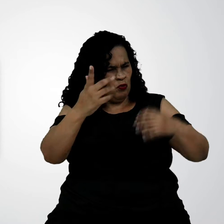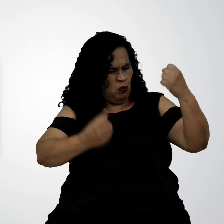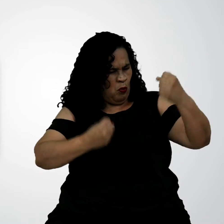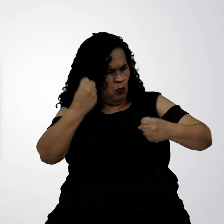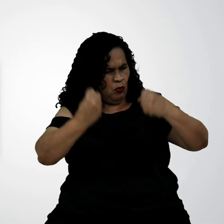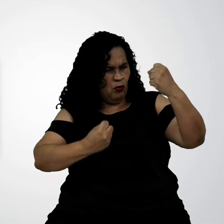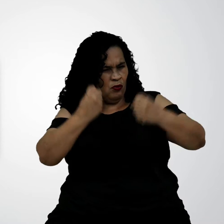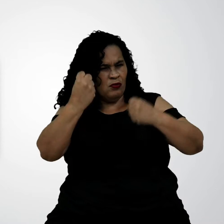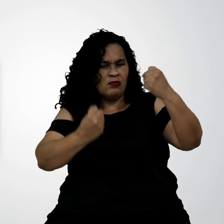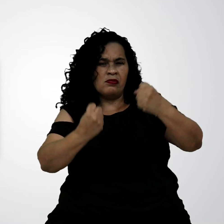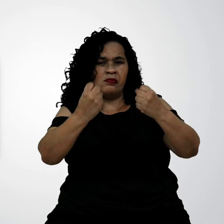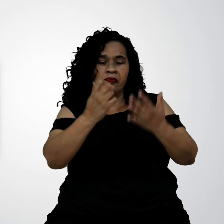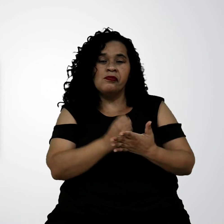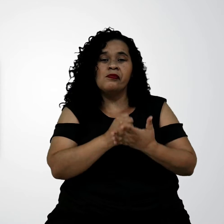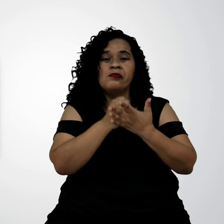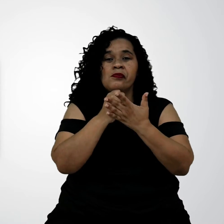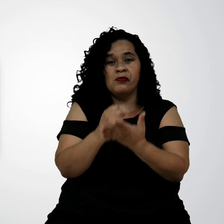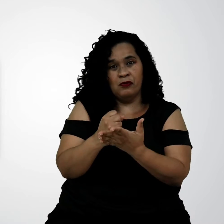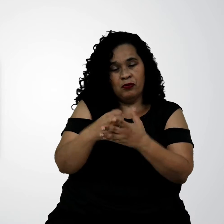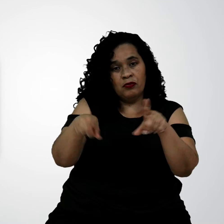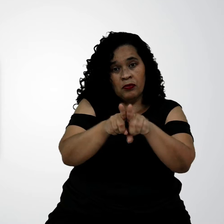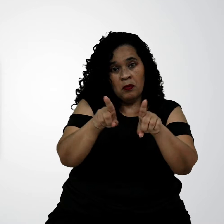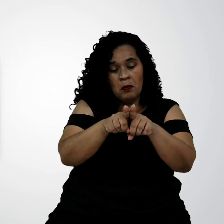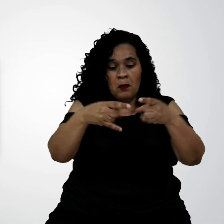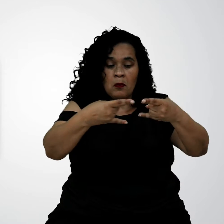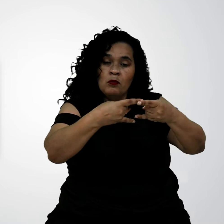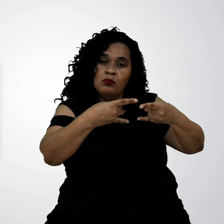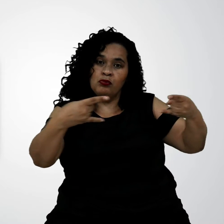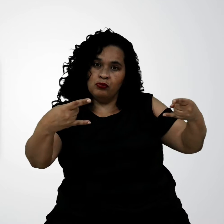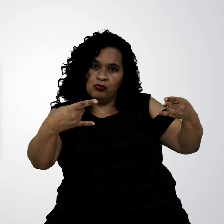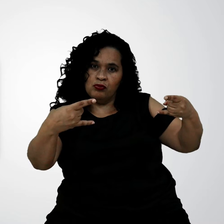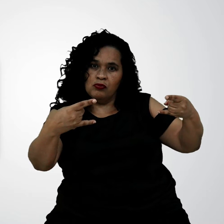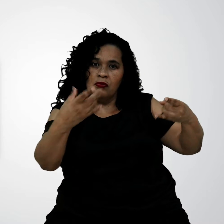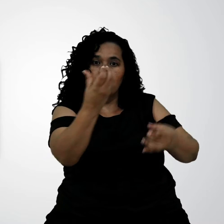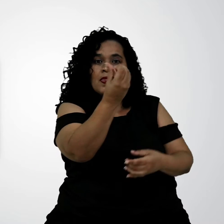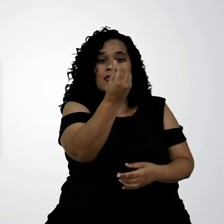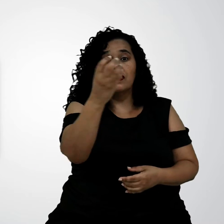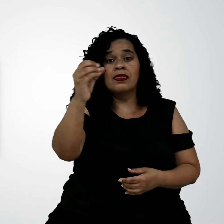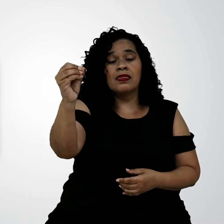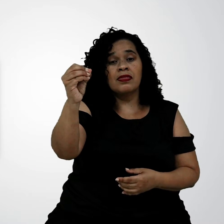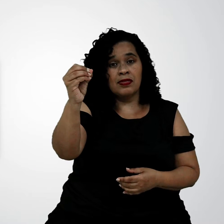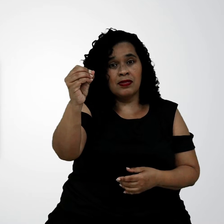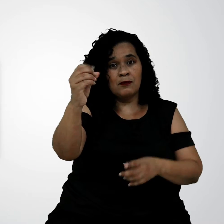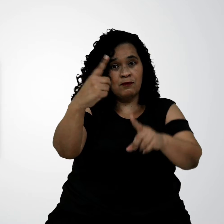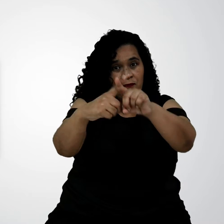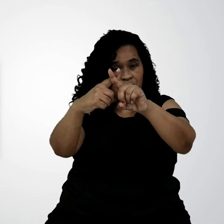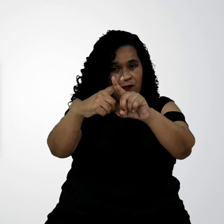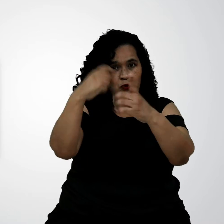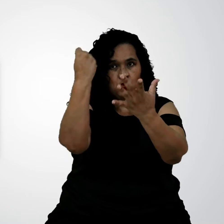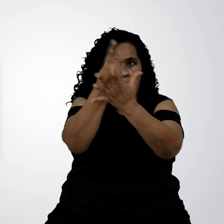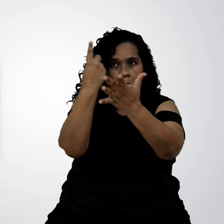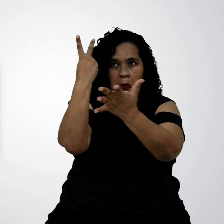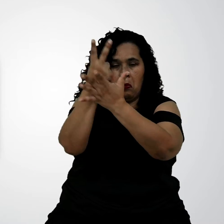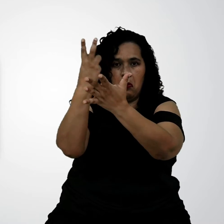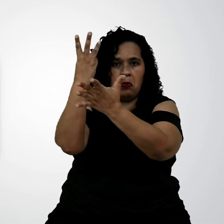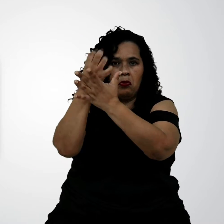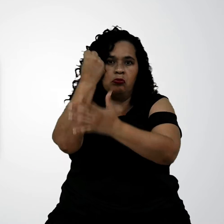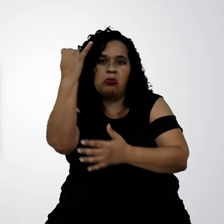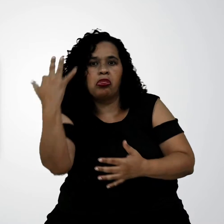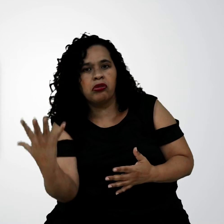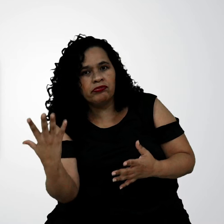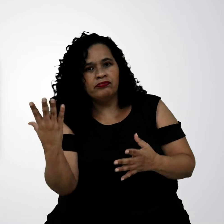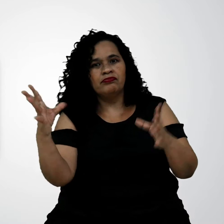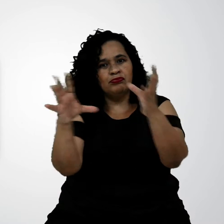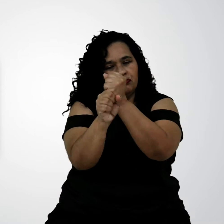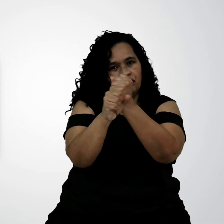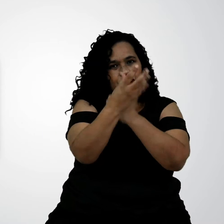levando consigo um carnê de 60 parcelas de R$863. Total da dívida,